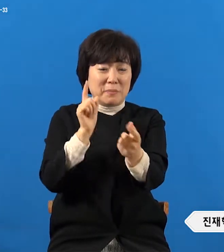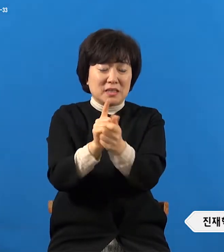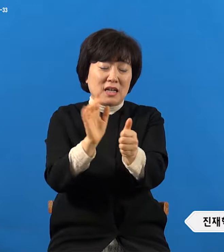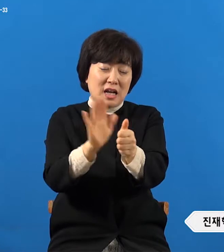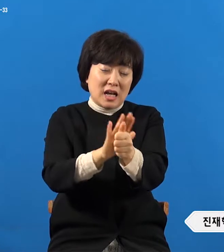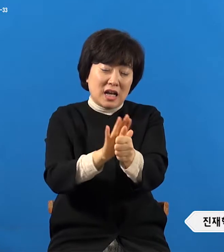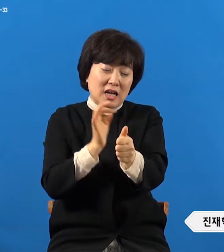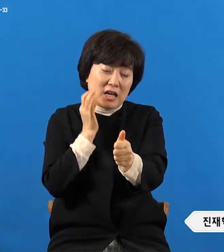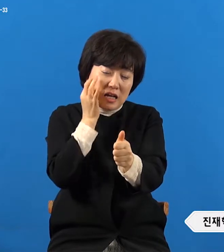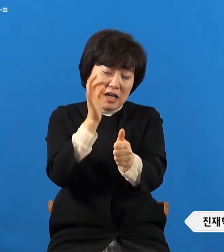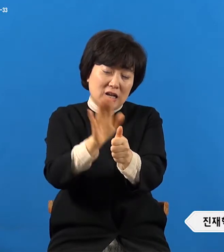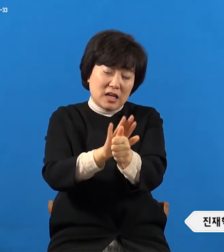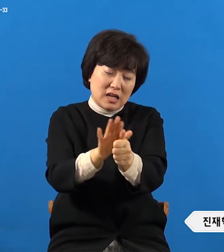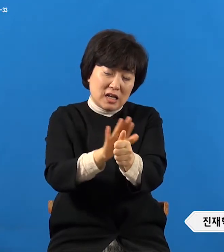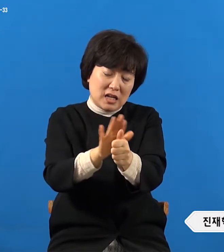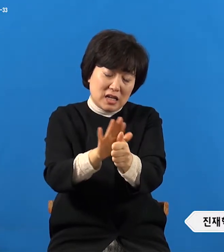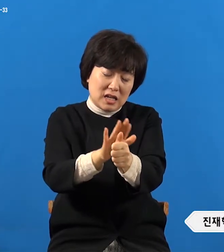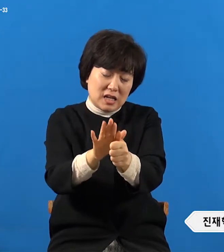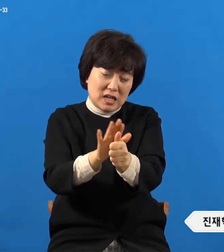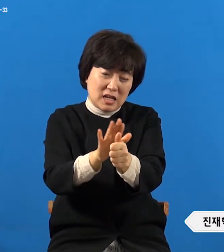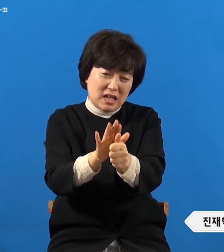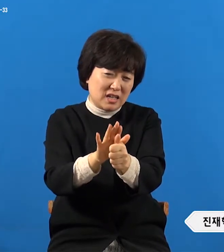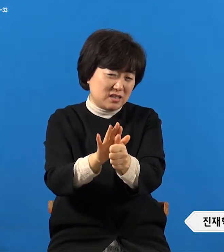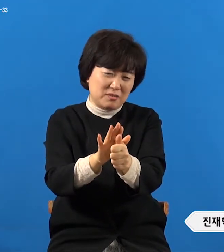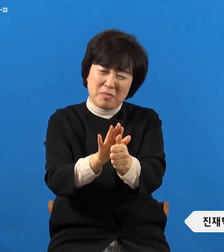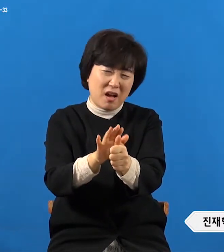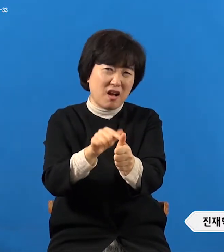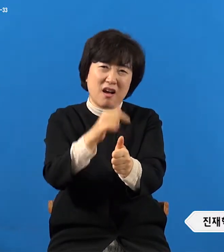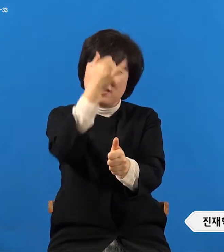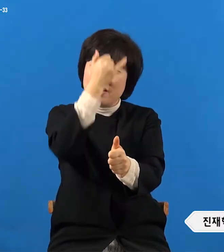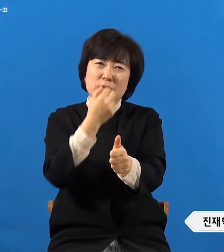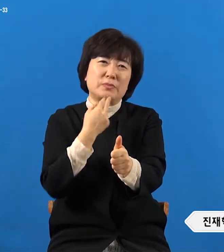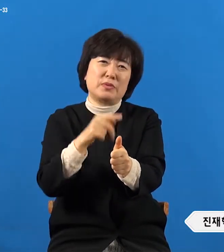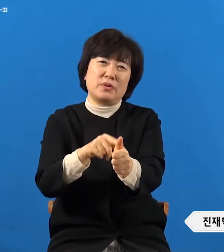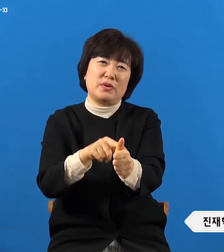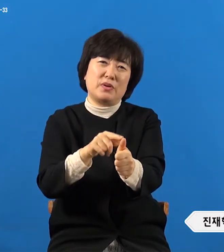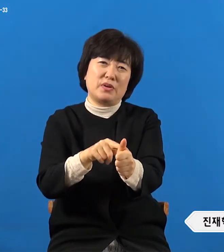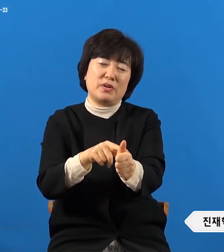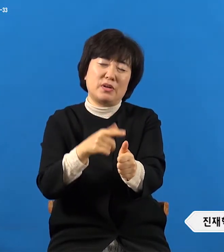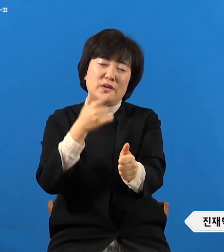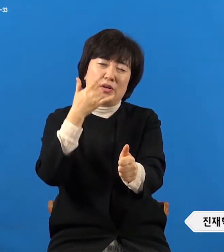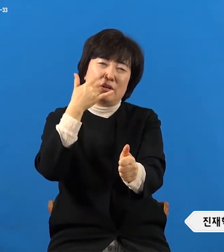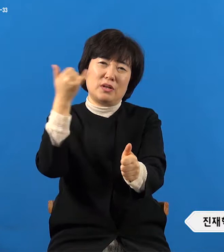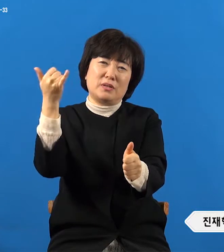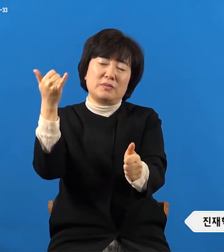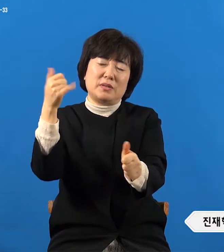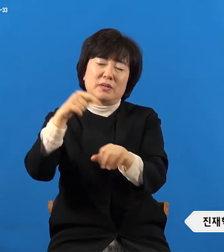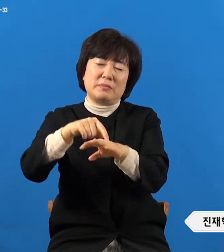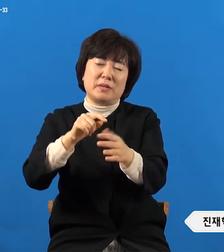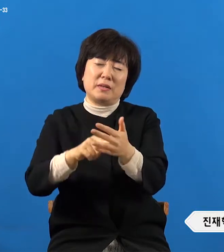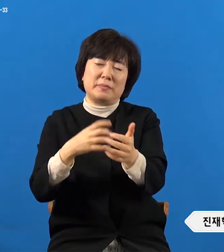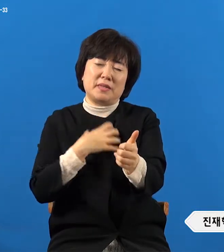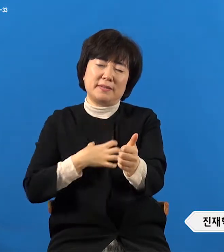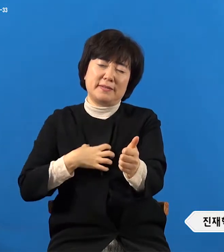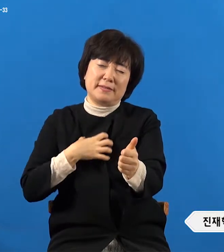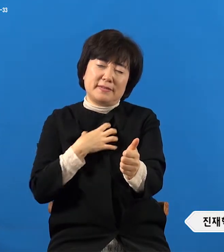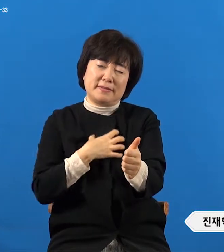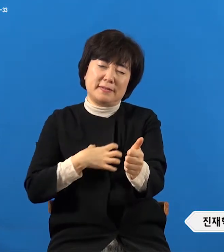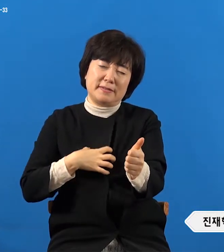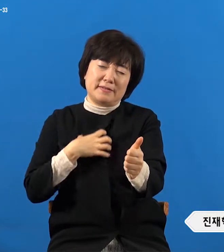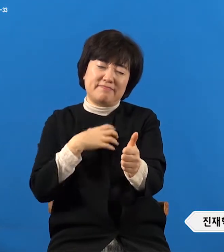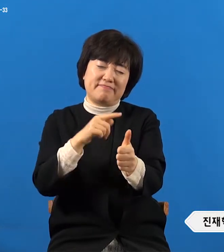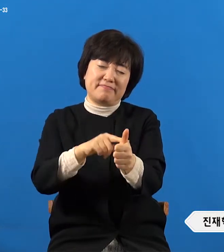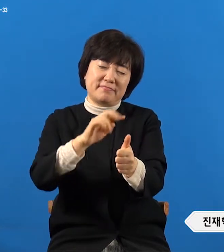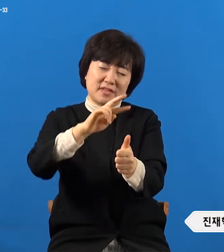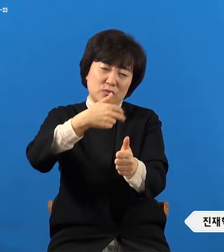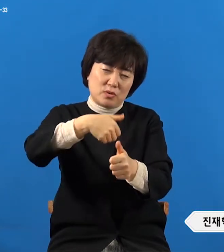맙니다. 고통스러운 방문이 다 지나가고 그 젊은이가 떠났을 때, 소대장의 아버지가 문을